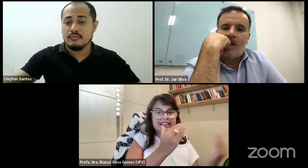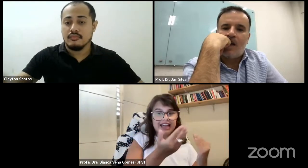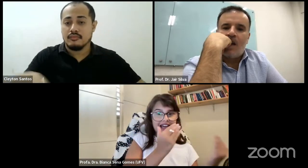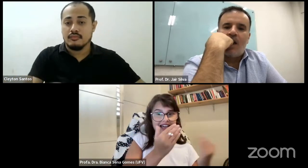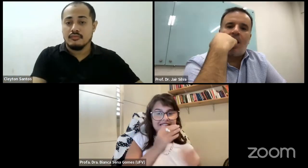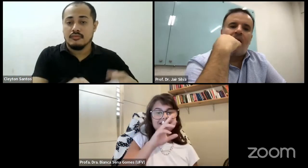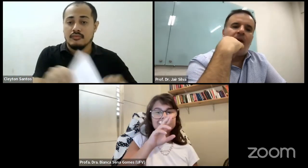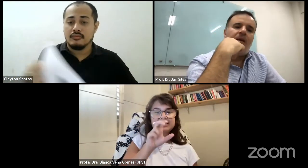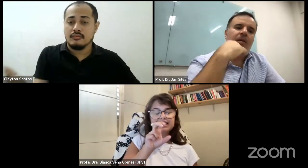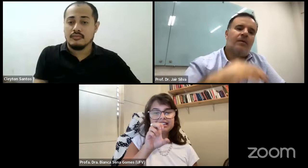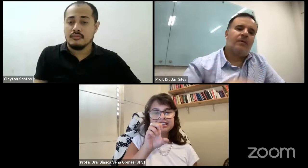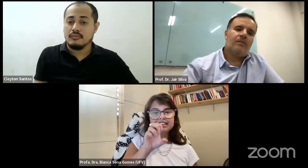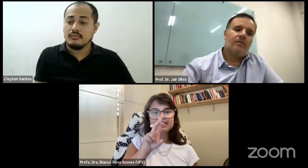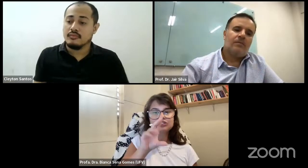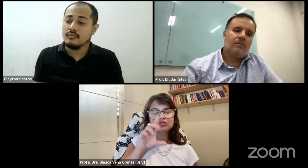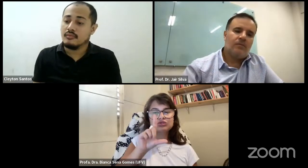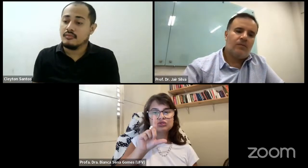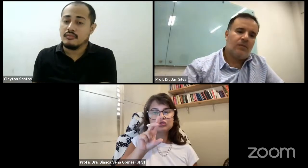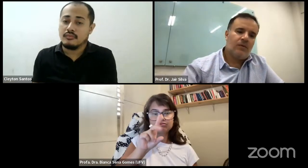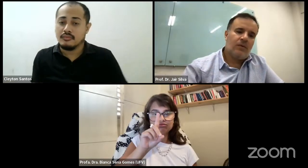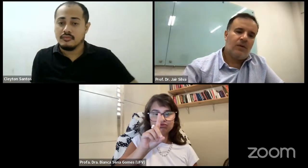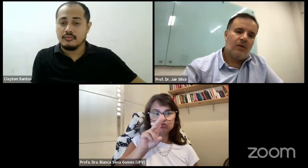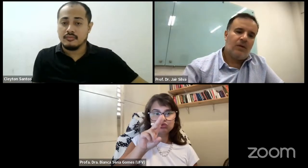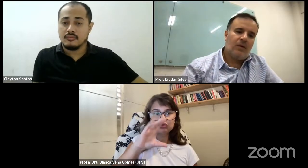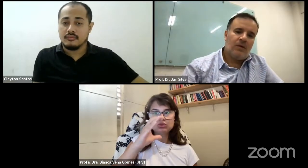Página 49.